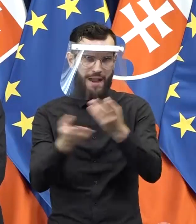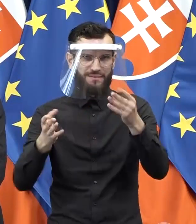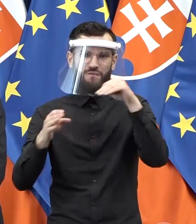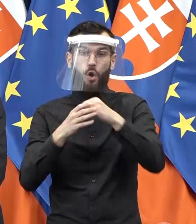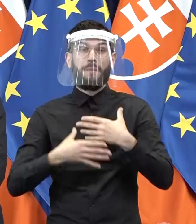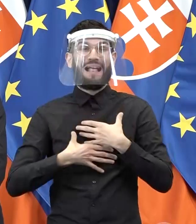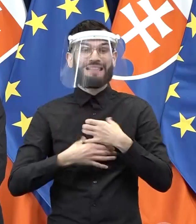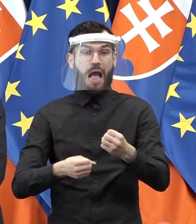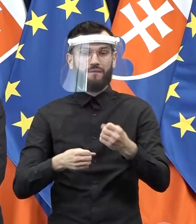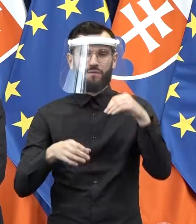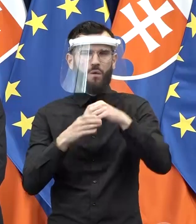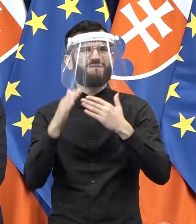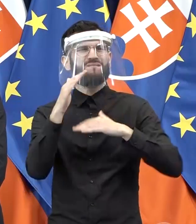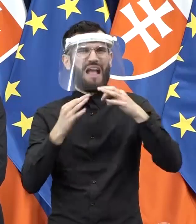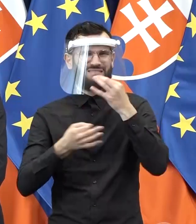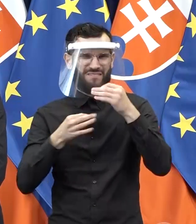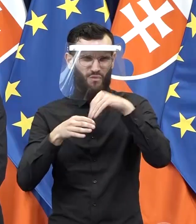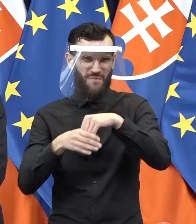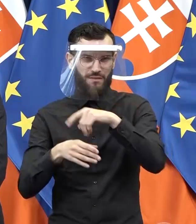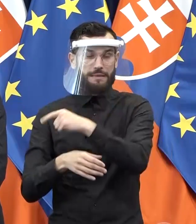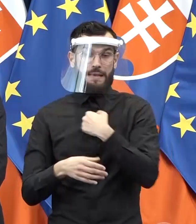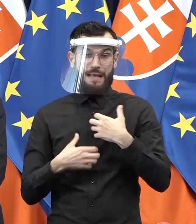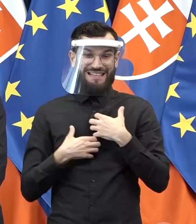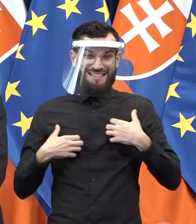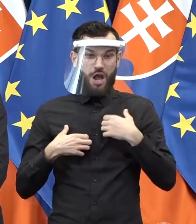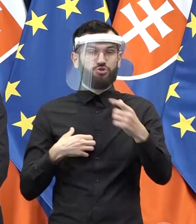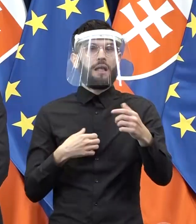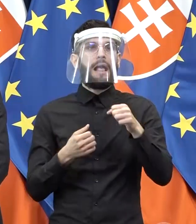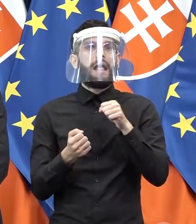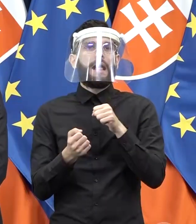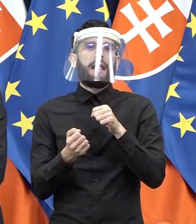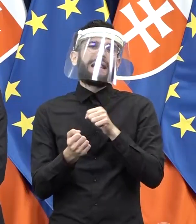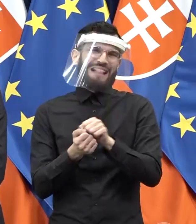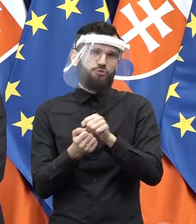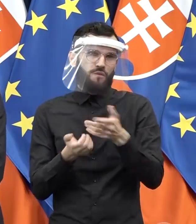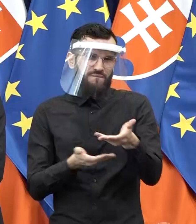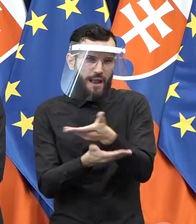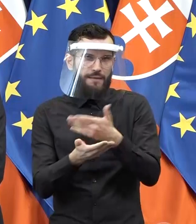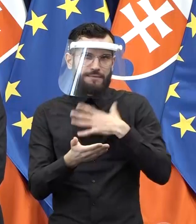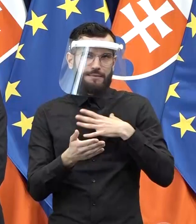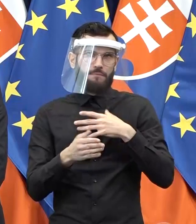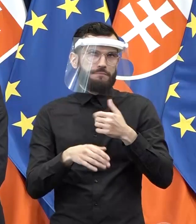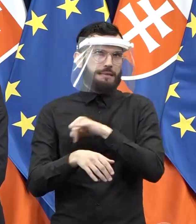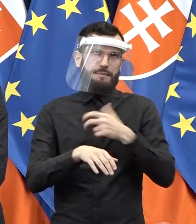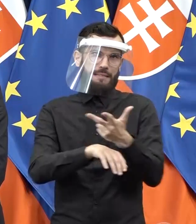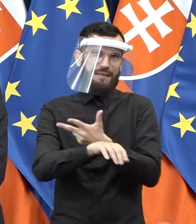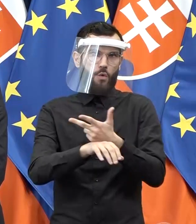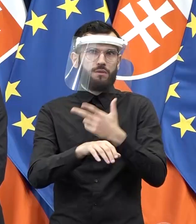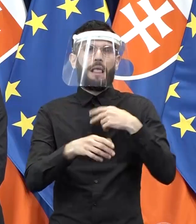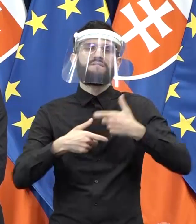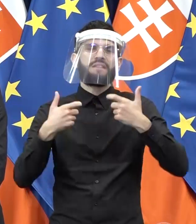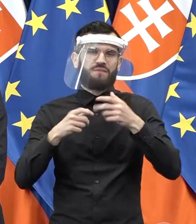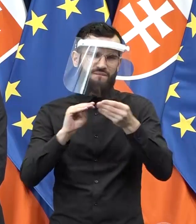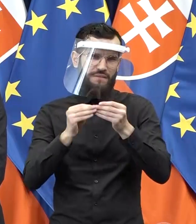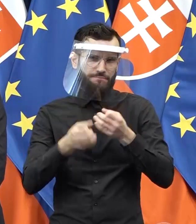obsahuje viacej. Ja som sa snažil na tej tlačovke, aby netrvala 3 hodiny, tak som sa snažil povedať naozaj iba tých pár vecí.